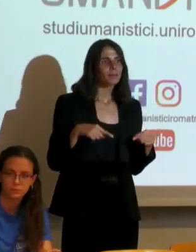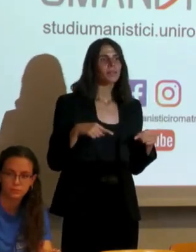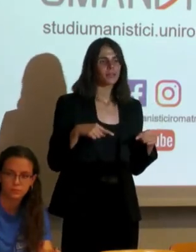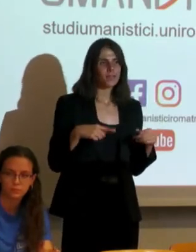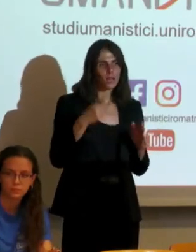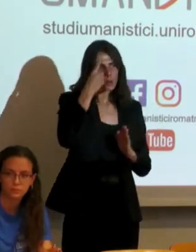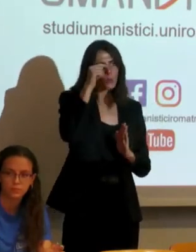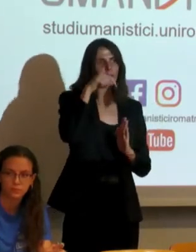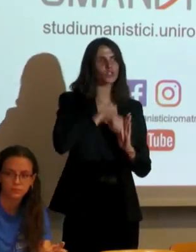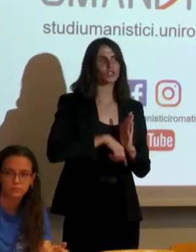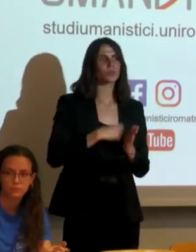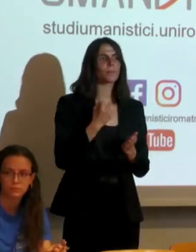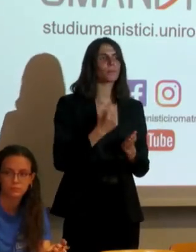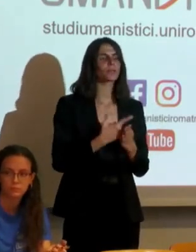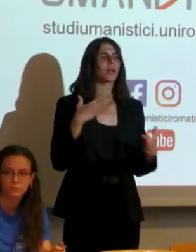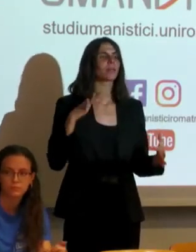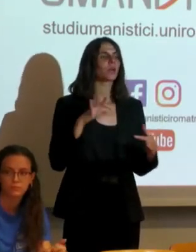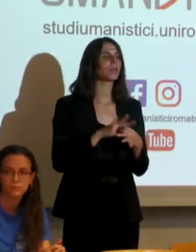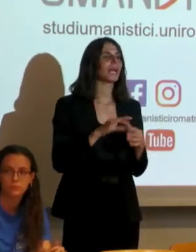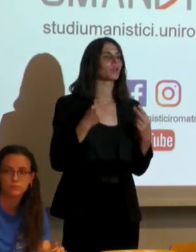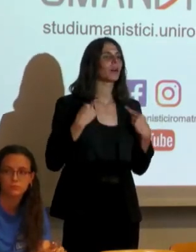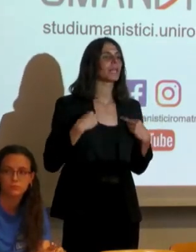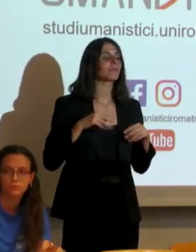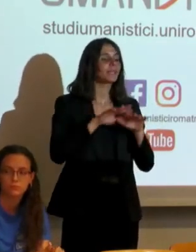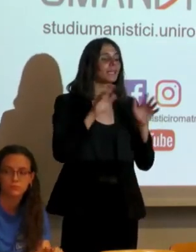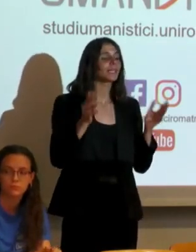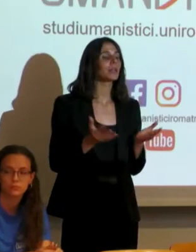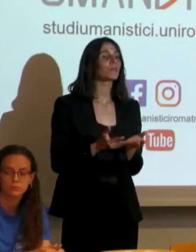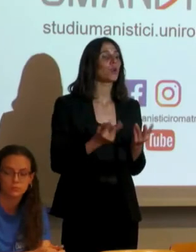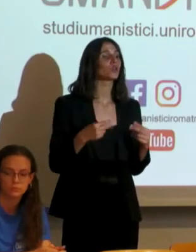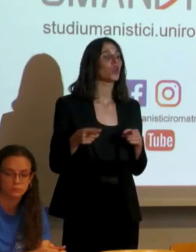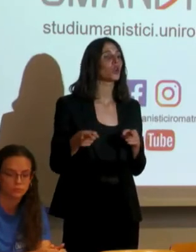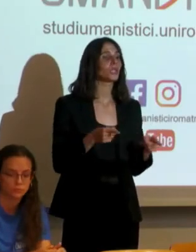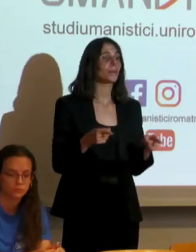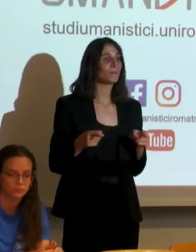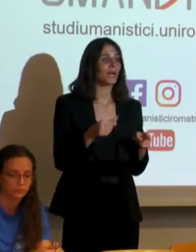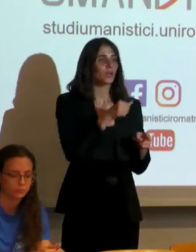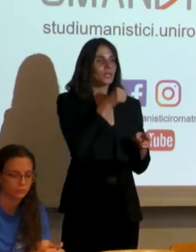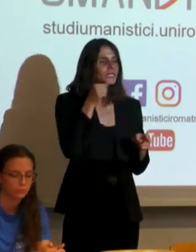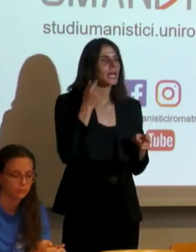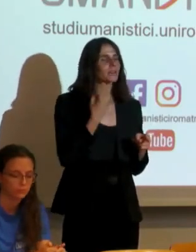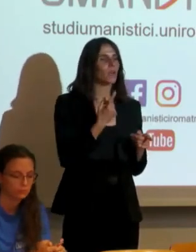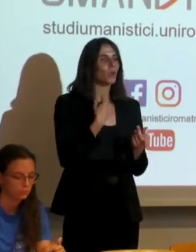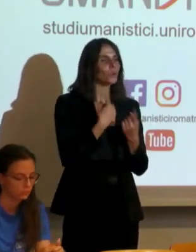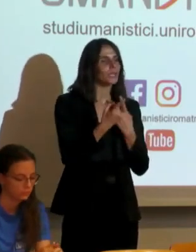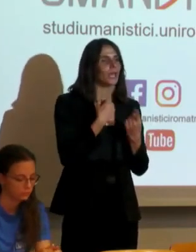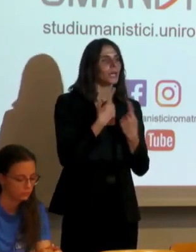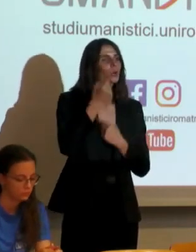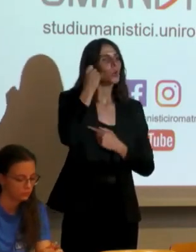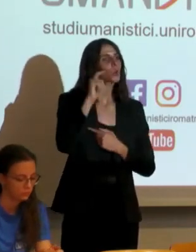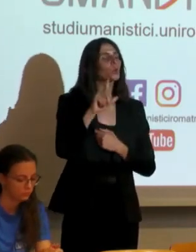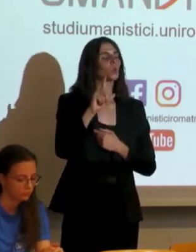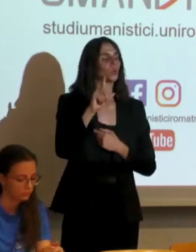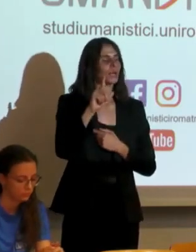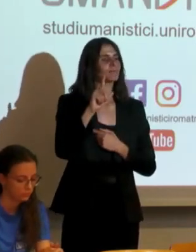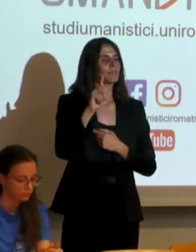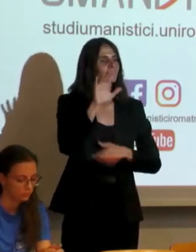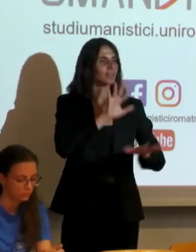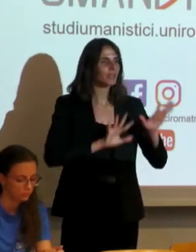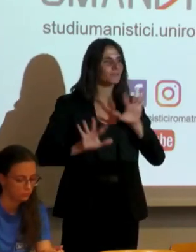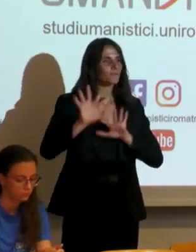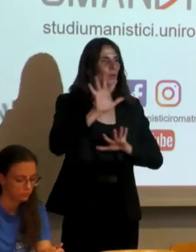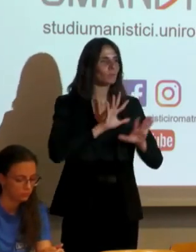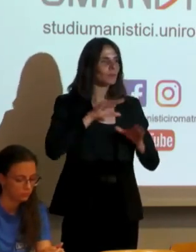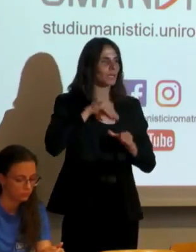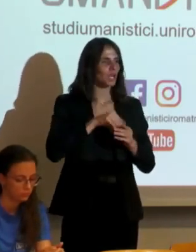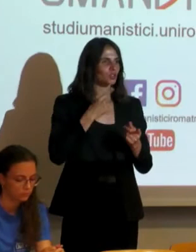del mondo contemporaneo e della necessità, insomma, di un dialogo che sia culturalmente informato da questo punto di vista.